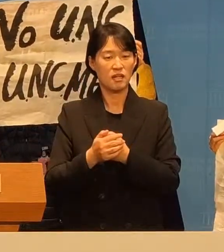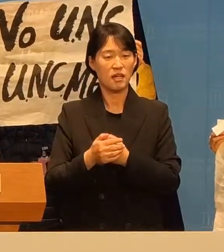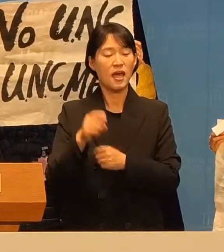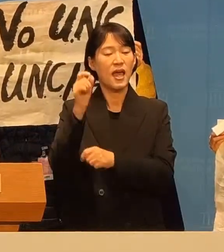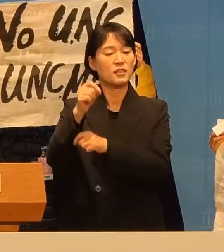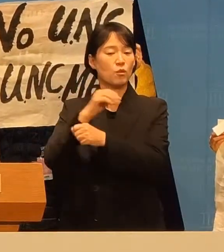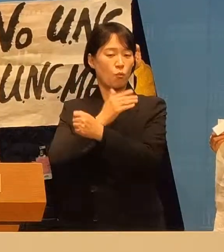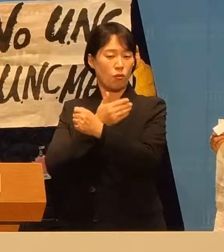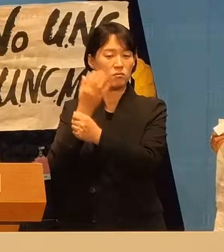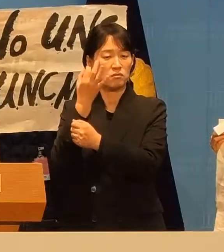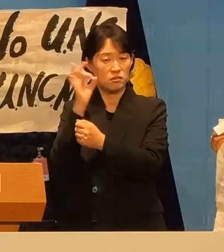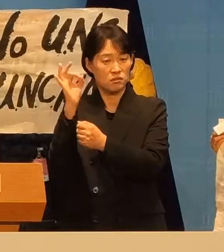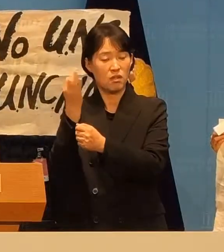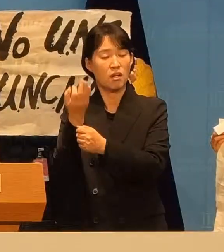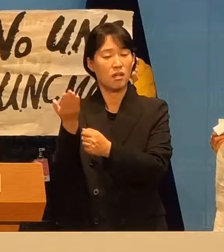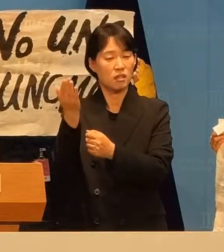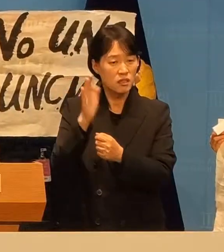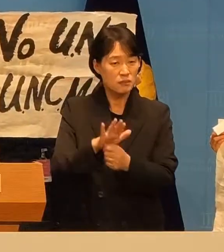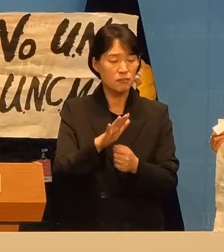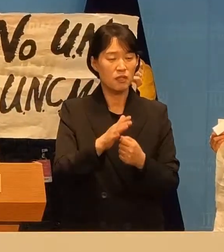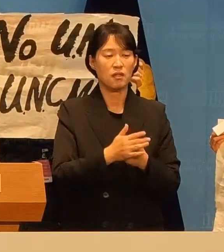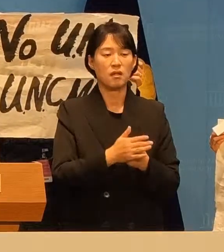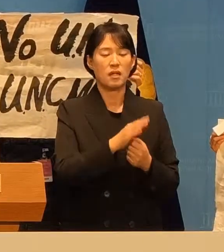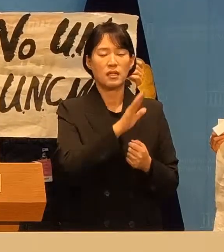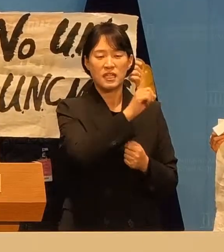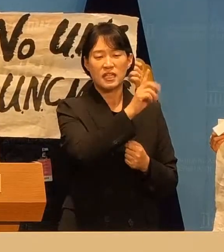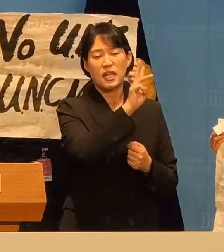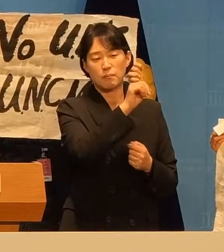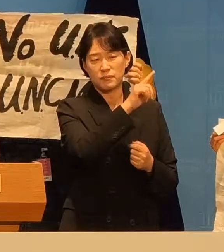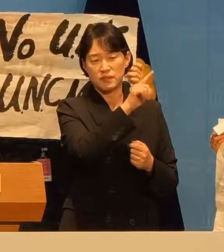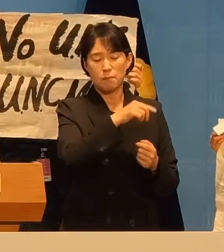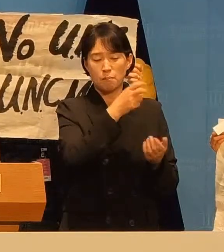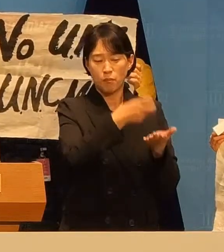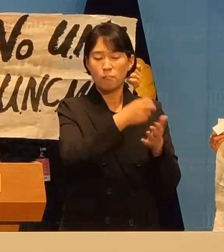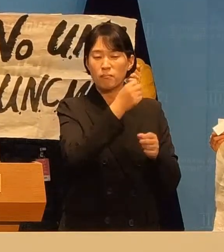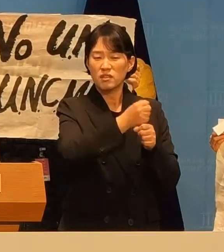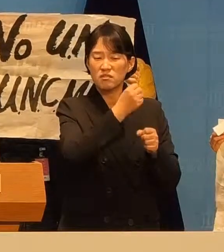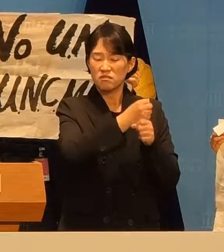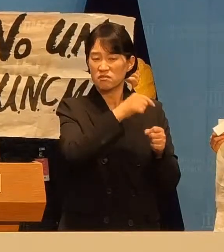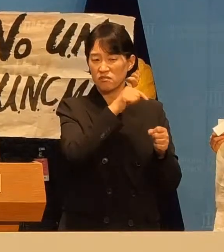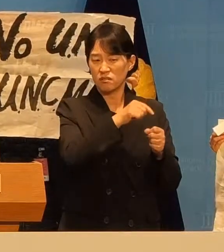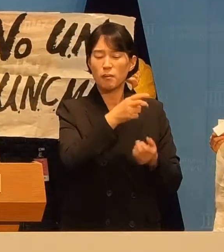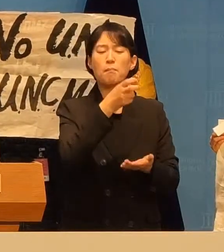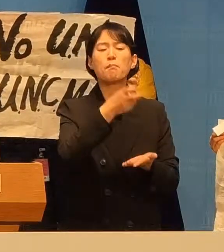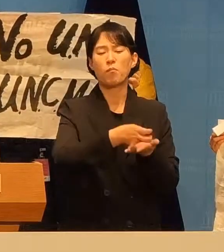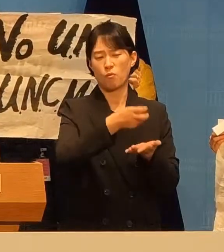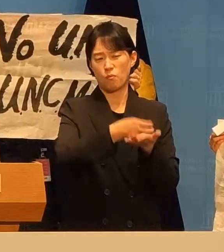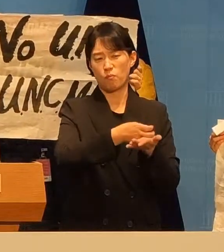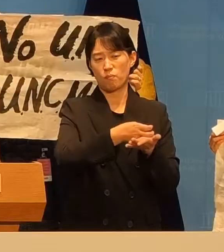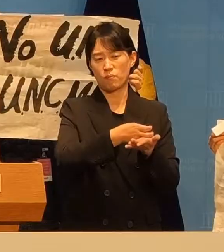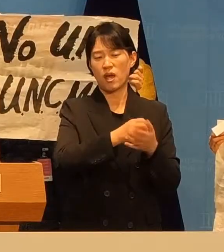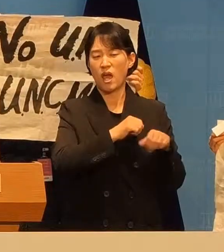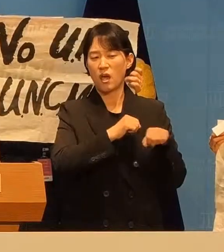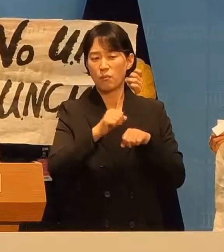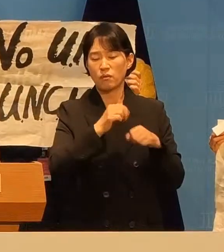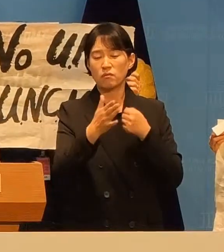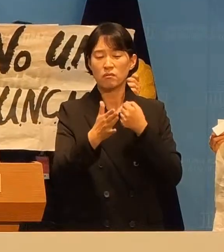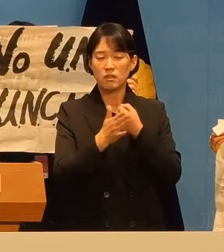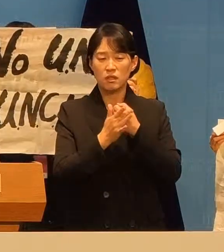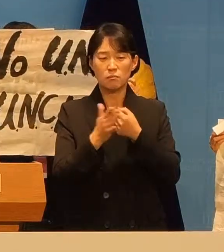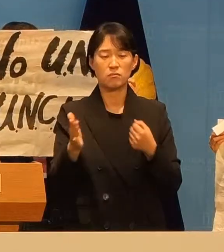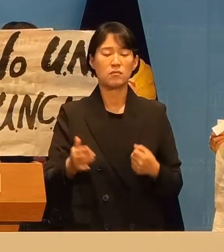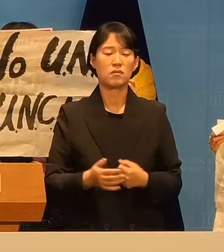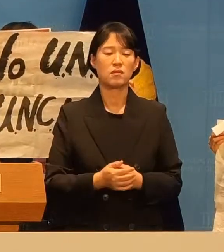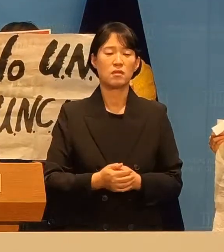해도 비무장지대법을 제정하는 일은 법률 행위로서 비군사적 영역이다. 군사정전위원회